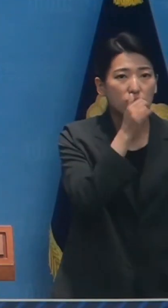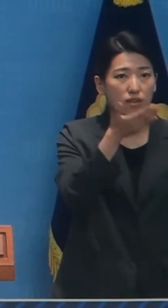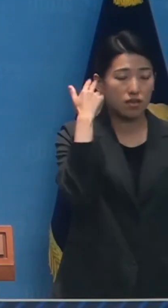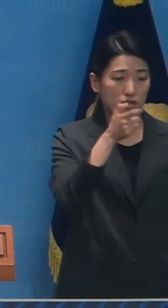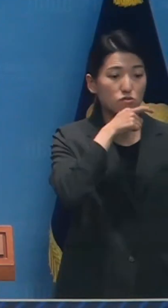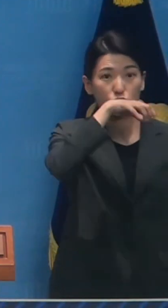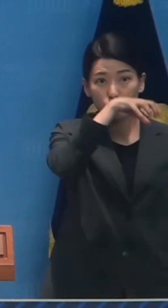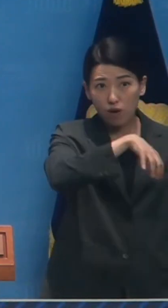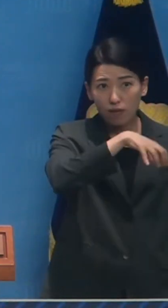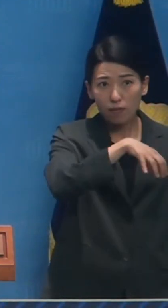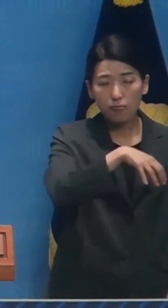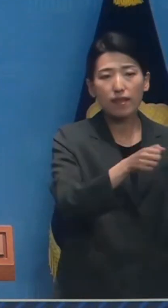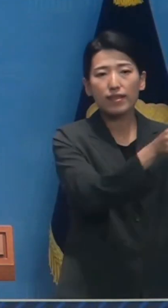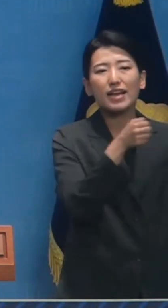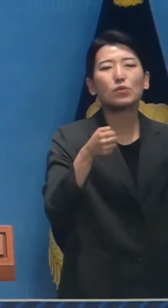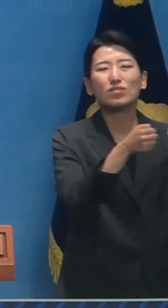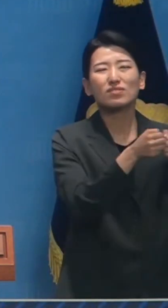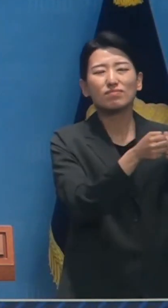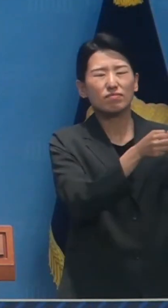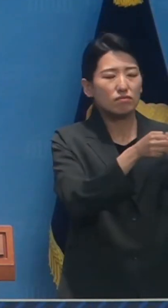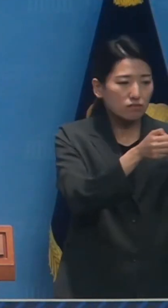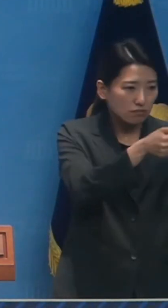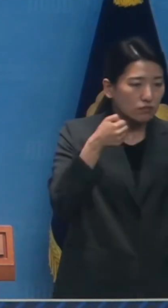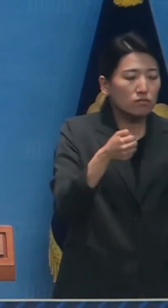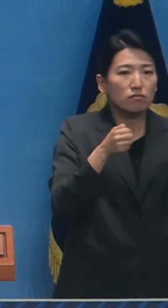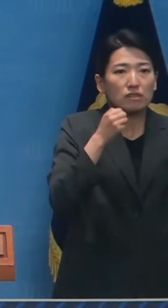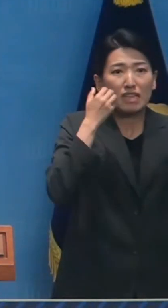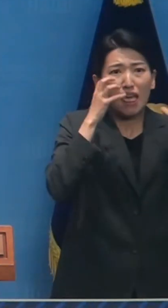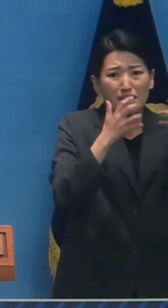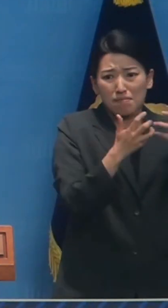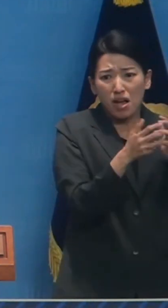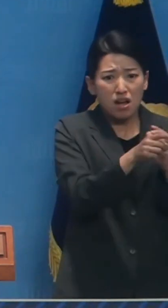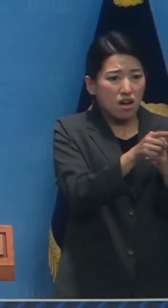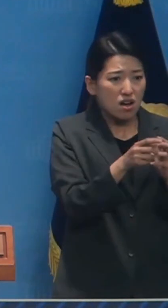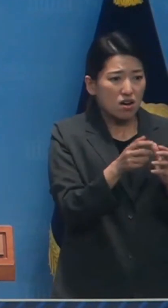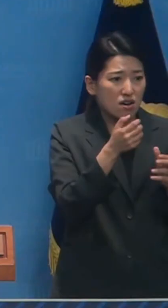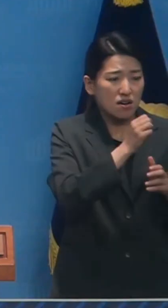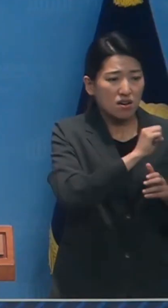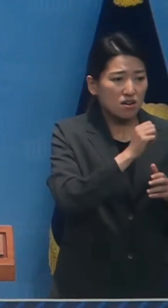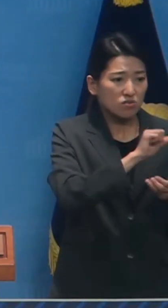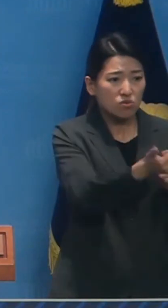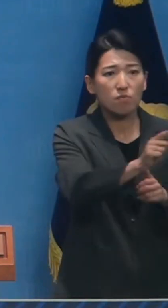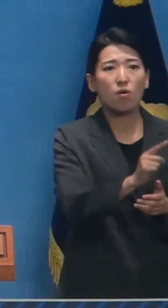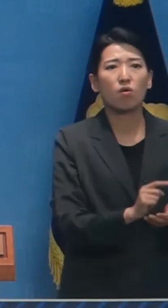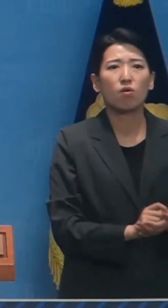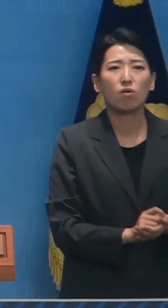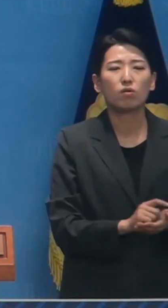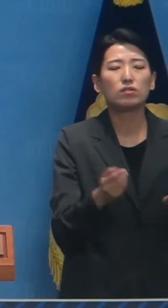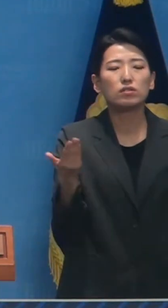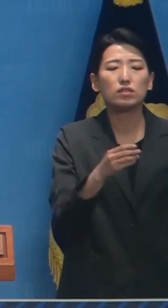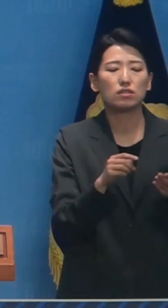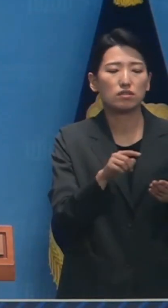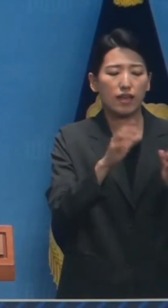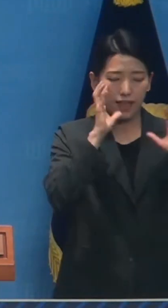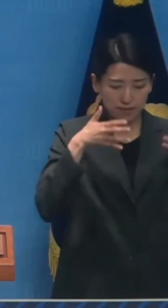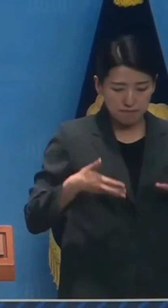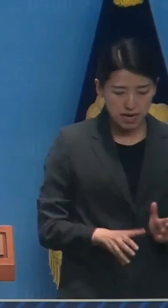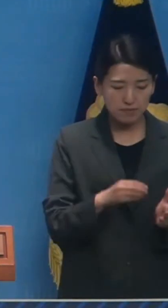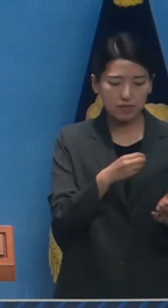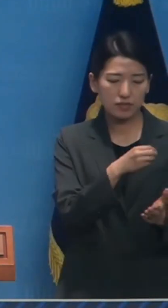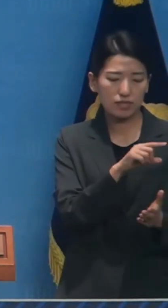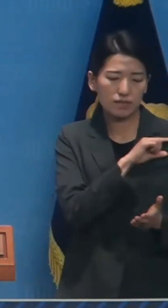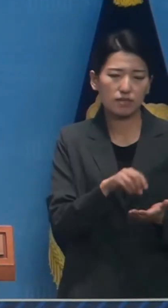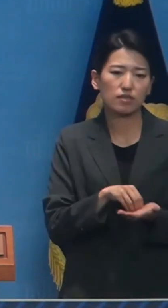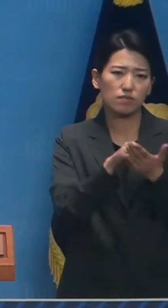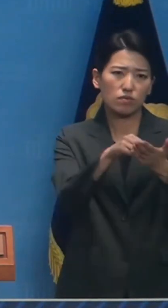출산이 필요한 아이였습니까? 그 아이는 출생 통보제만 있어도 살릴 수 있었으며 출생 신고 후 양육을